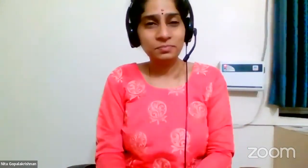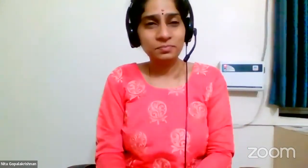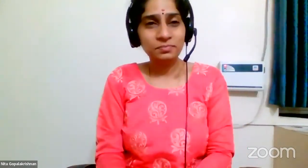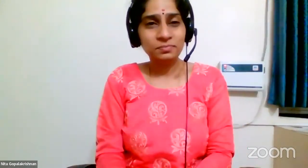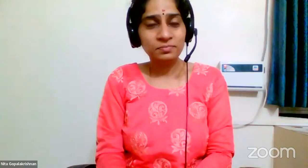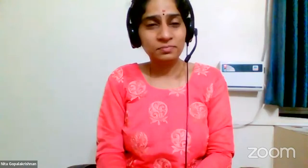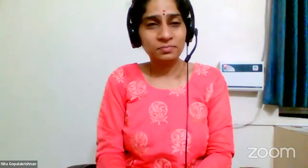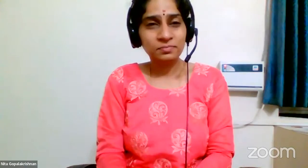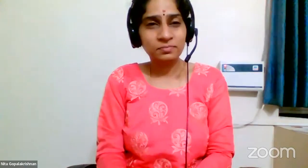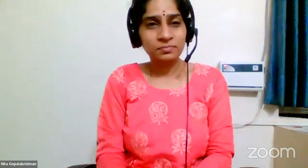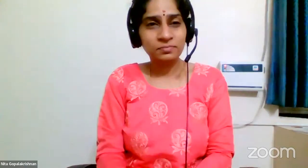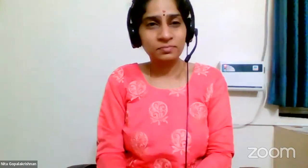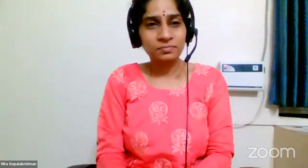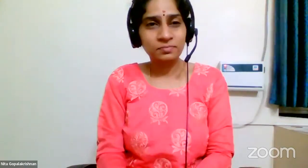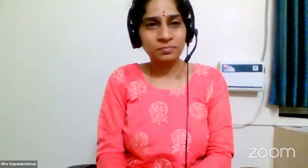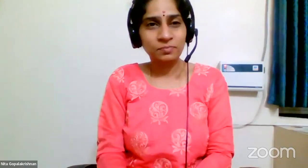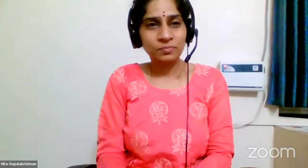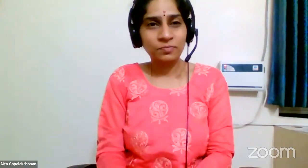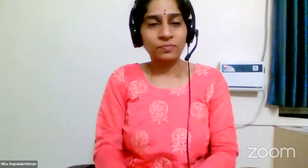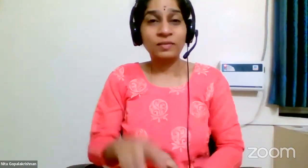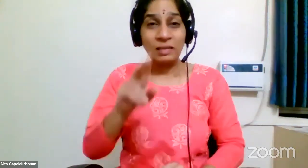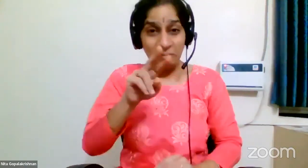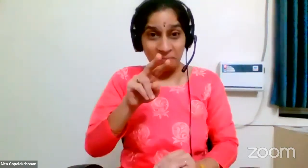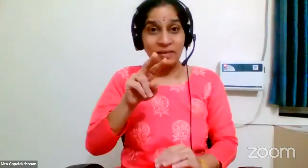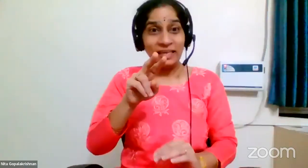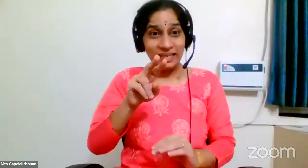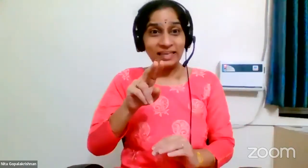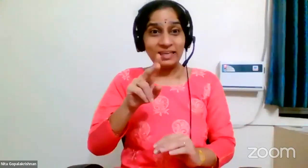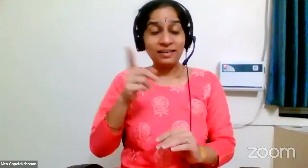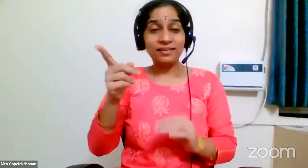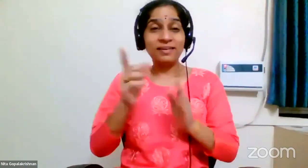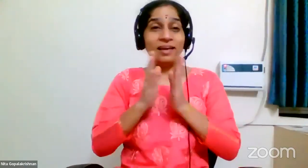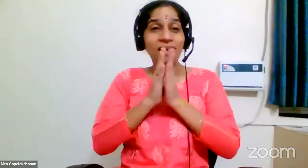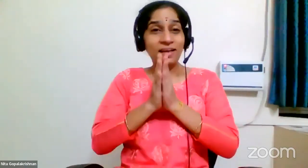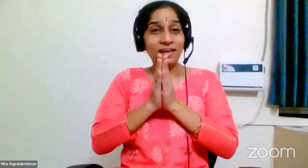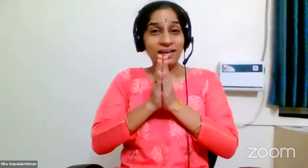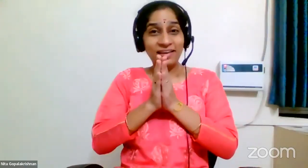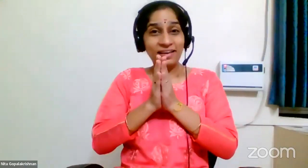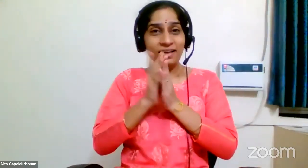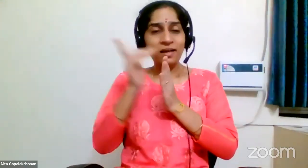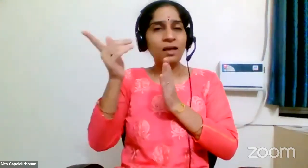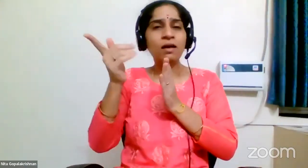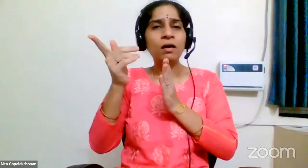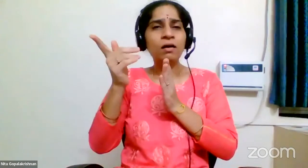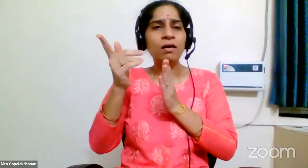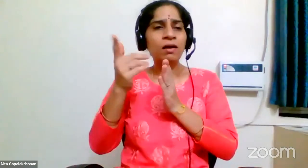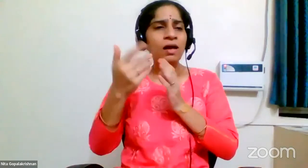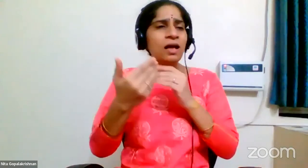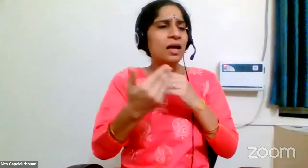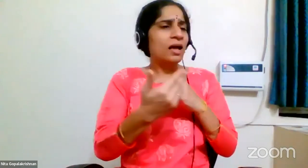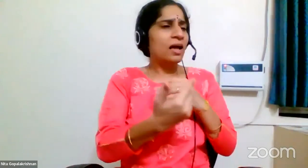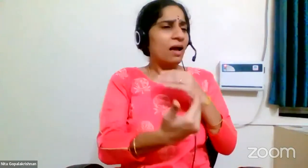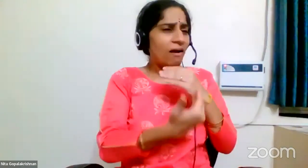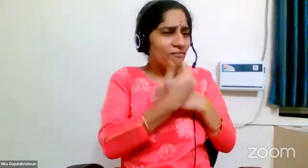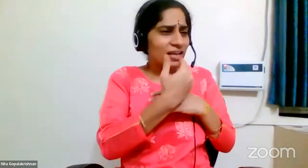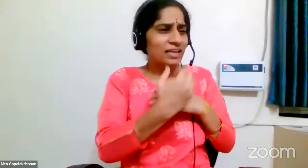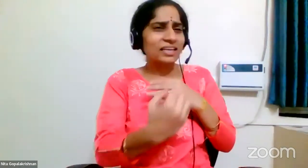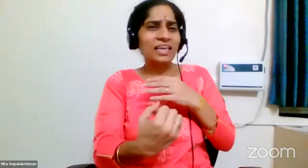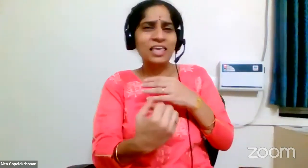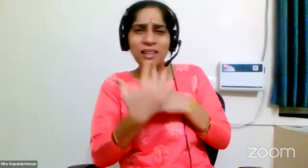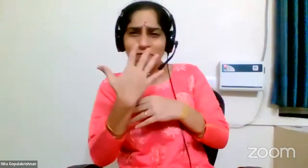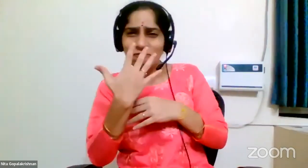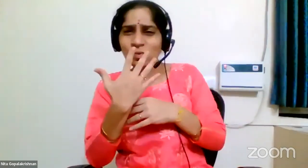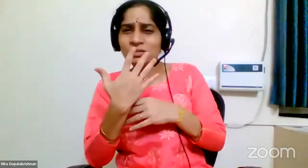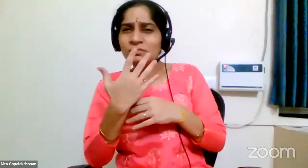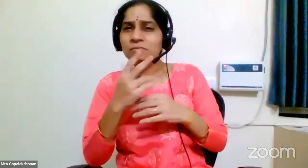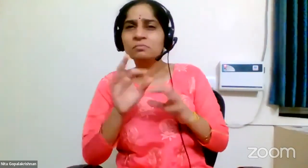से इस संसार से मुक्त हैं। जितने भी मेटीरियल रिएक्शंस हैं इस भौतिक संसार में कर्म करने